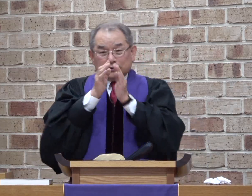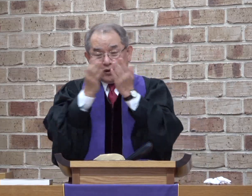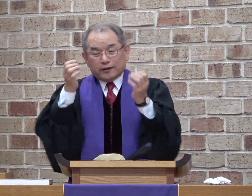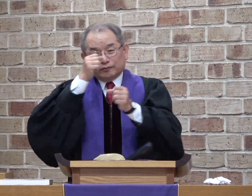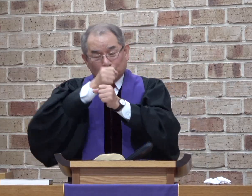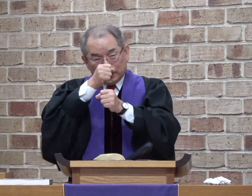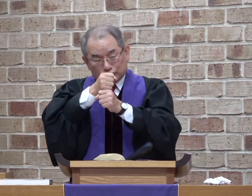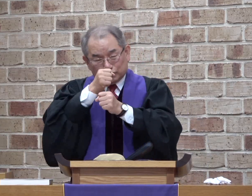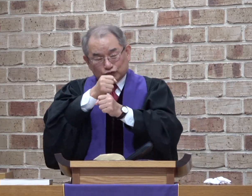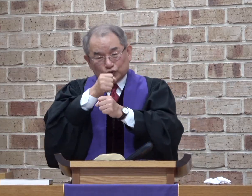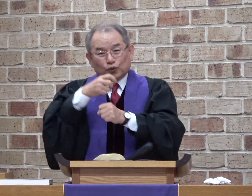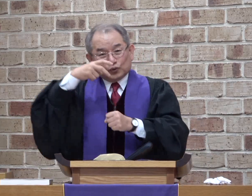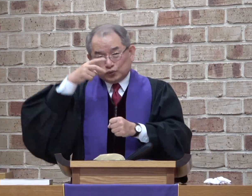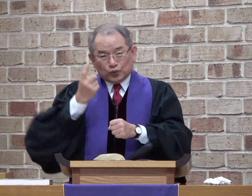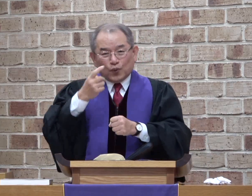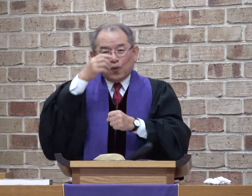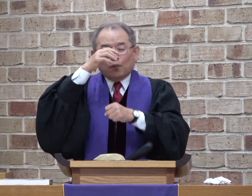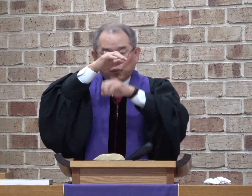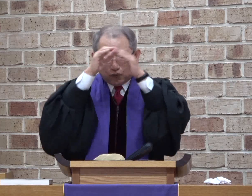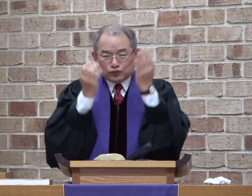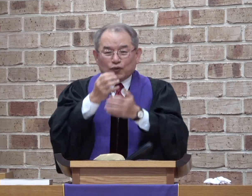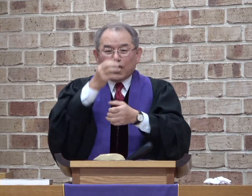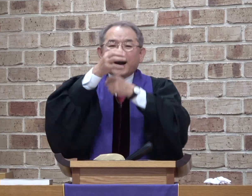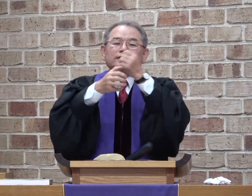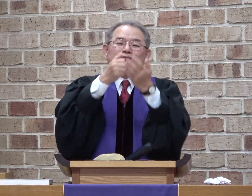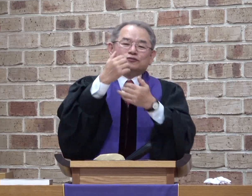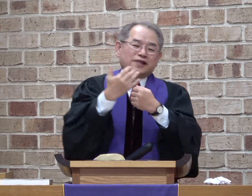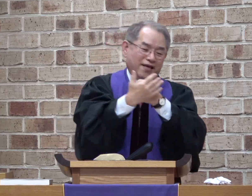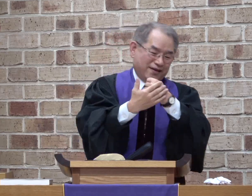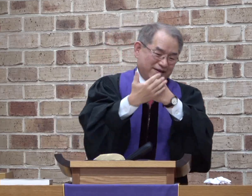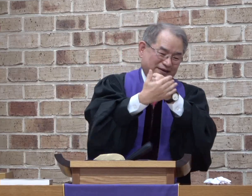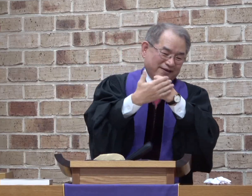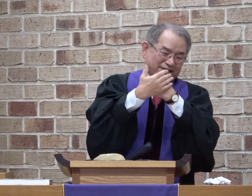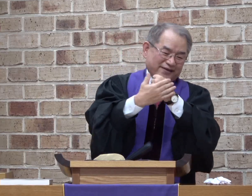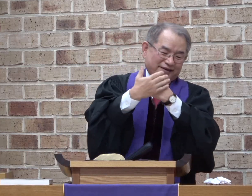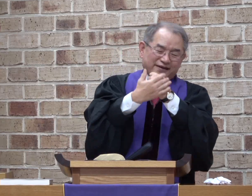책을 만드는 것도 모두 하나님의 은혜임에 감사드립니다.